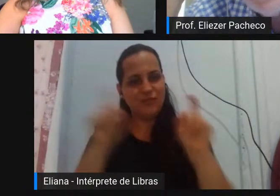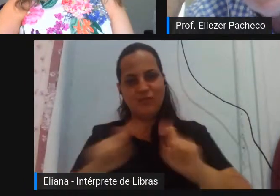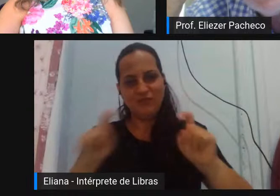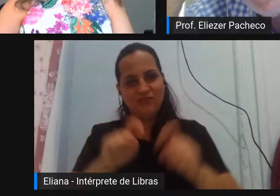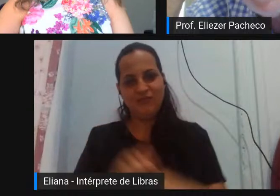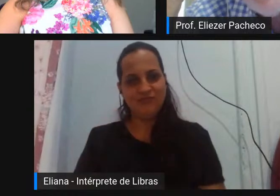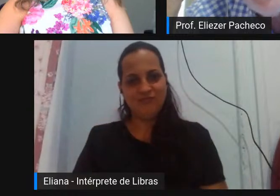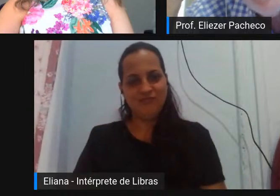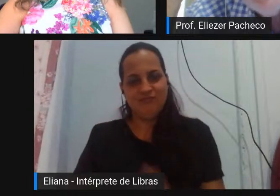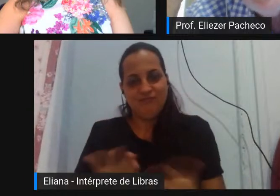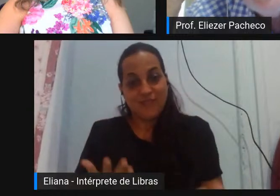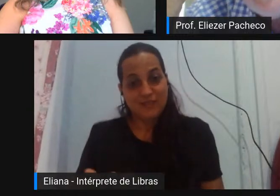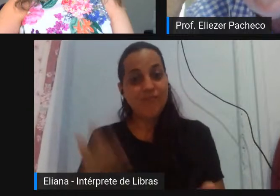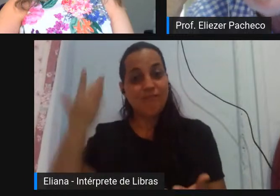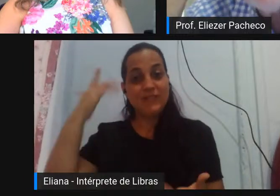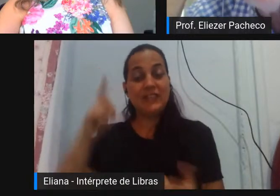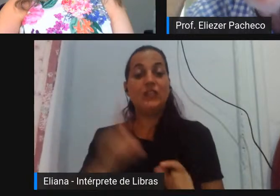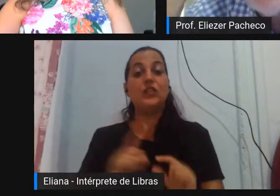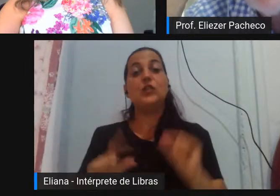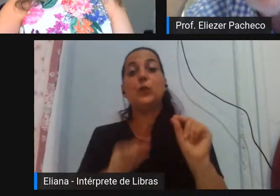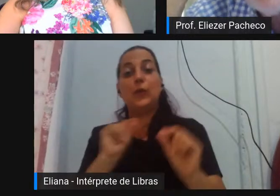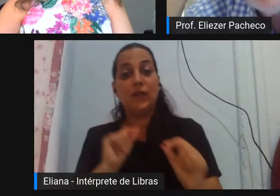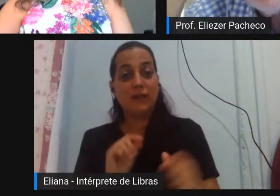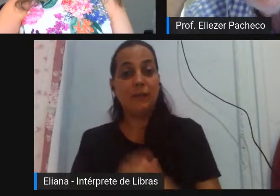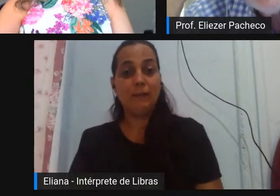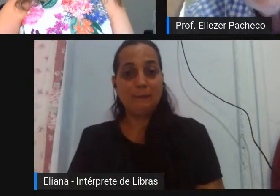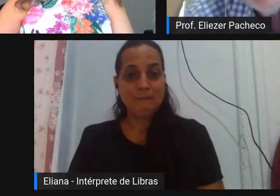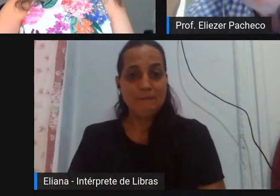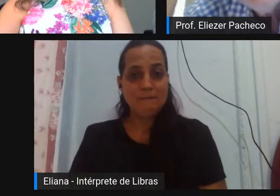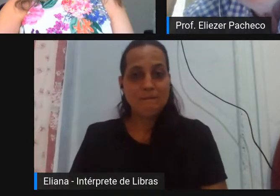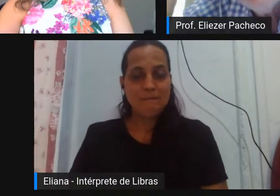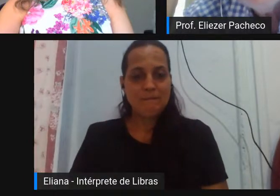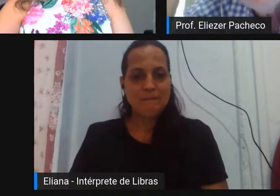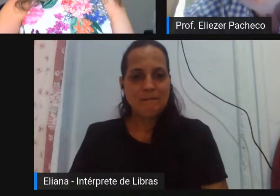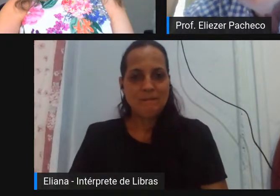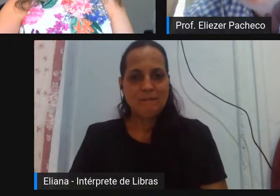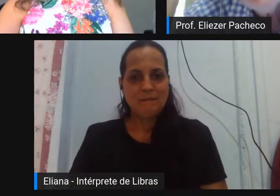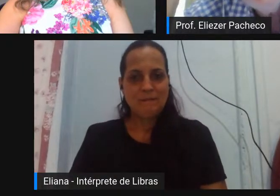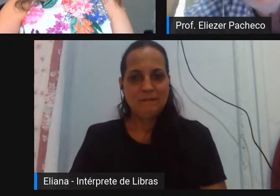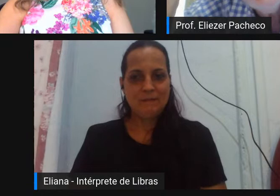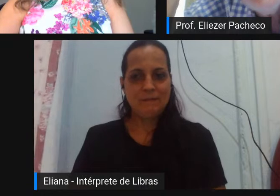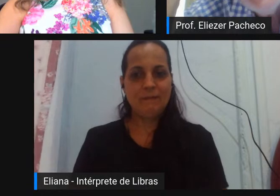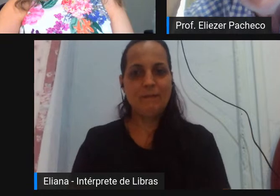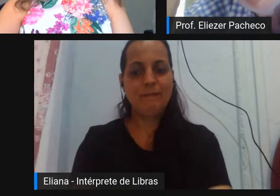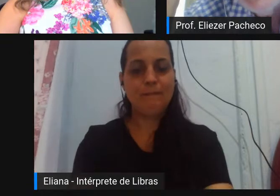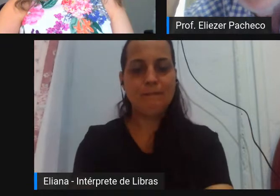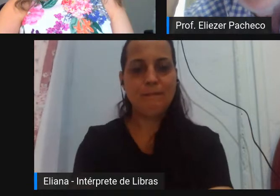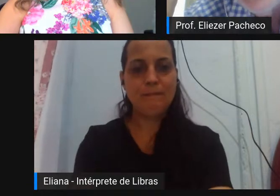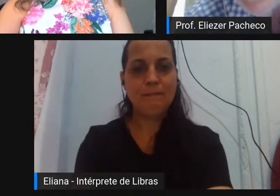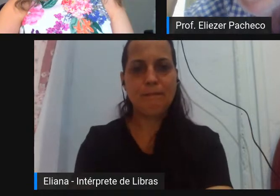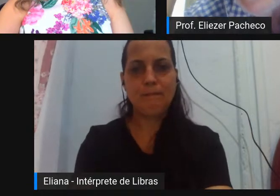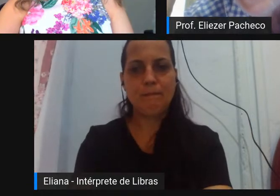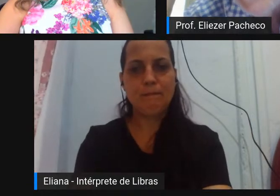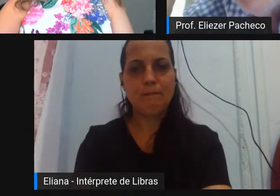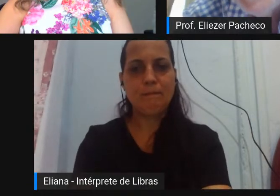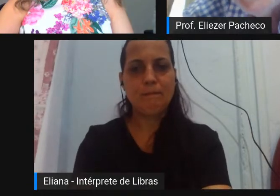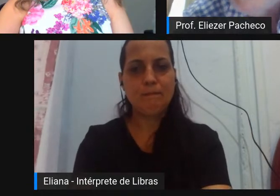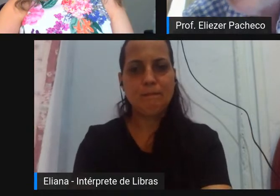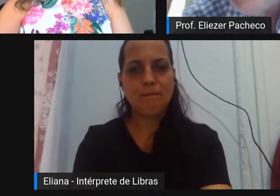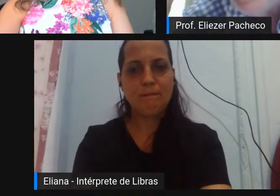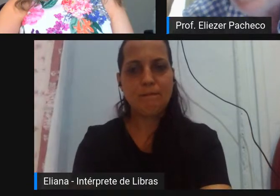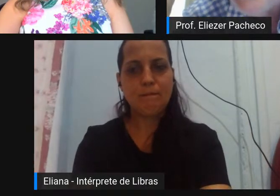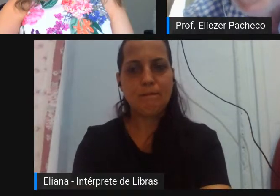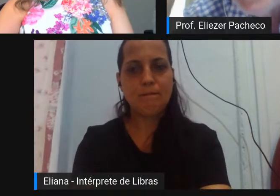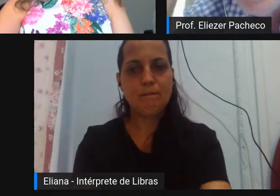Então, nós tínhamos na época, vejam só, talvez os mais novos vão achar que esse cara aí está doido, né? Mas